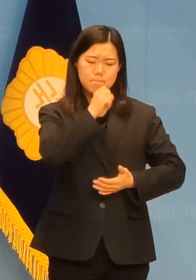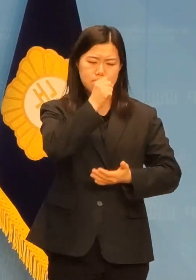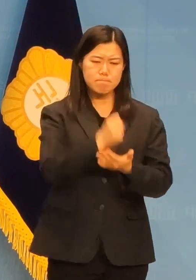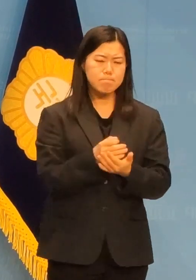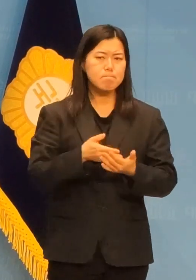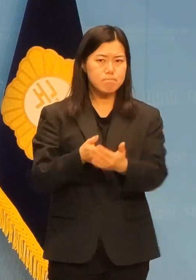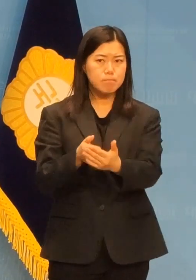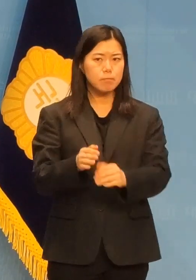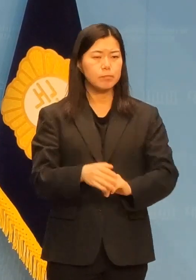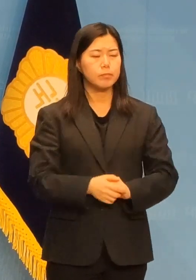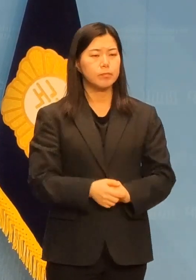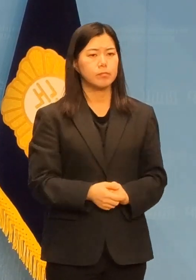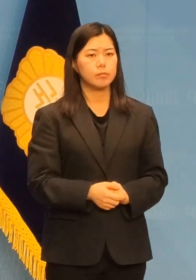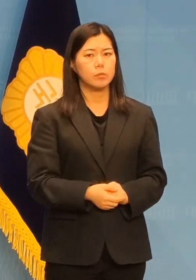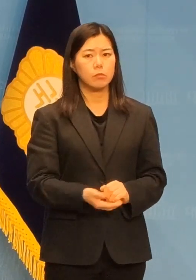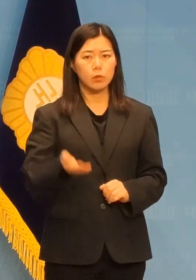요구입니다.